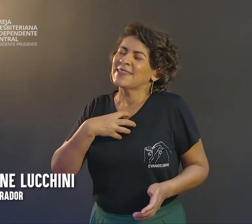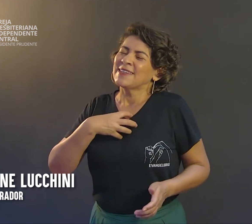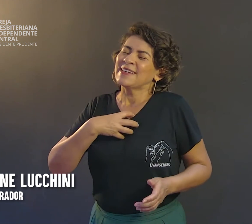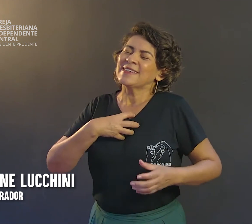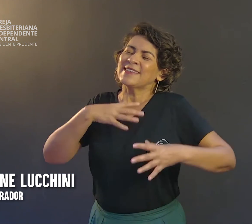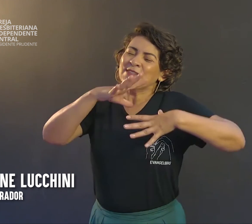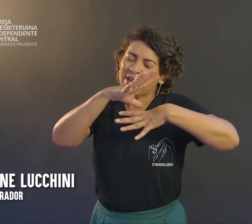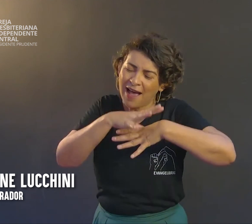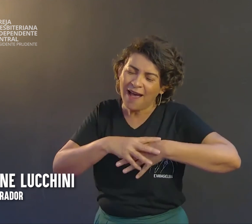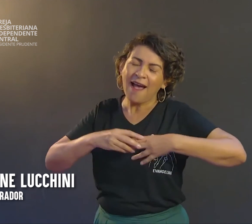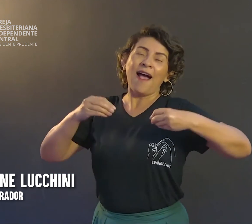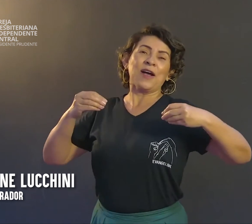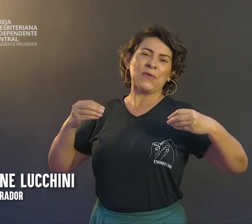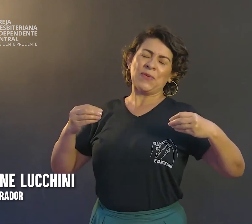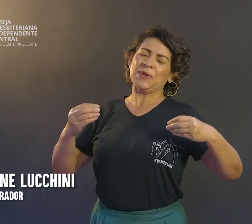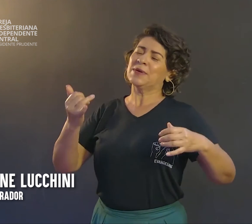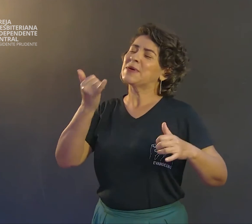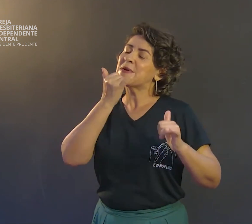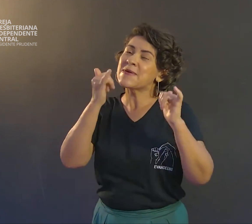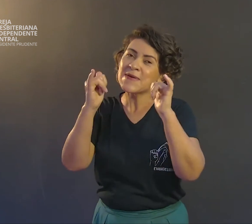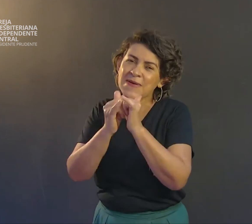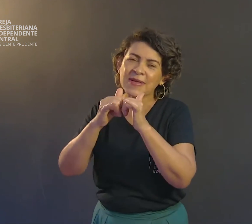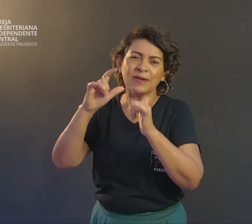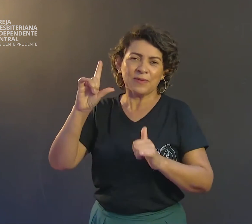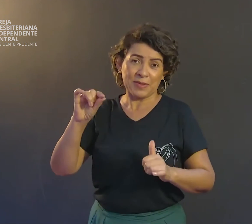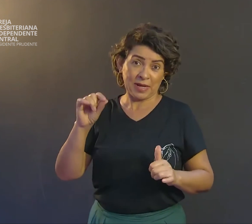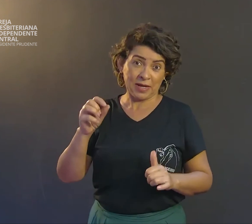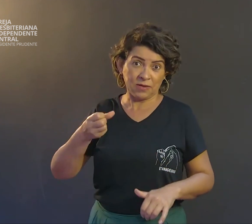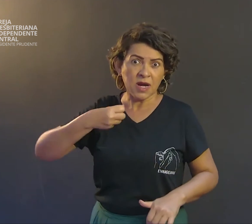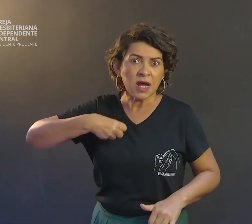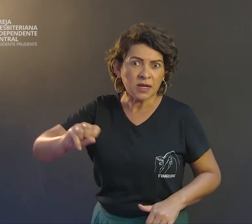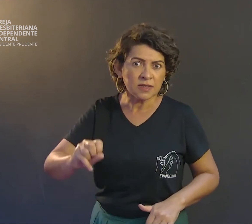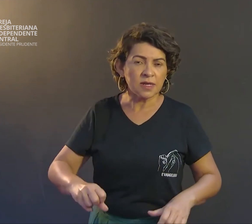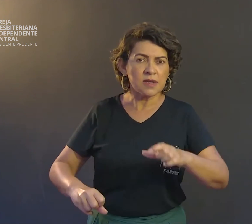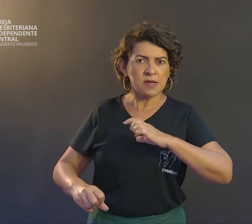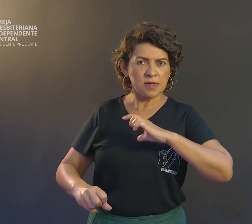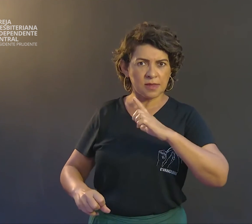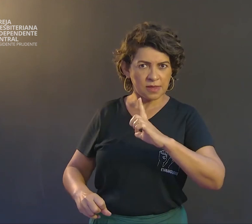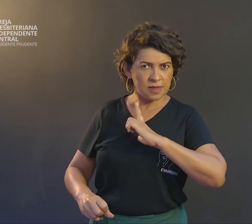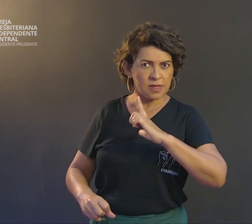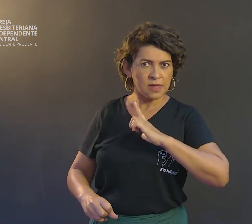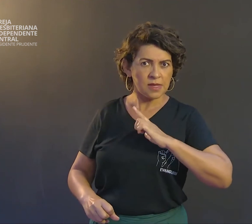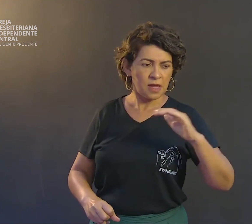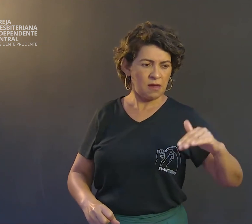trazer. E se há alguma autoridade demoníaca sobre a sua vida, ela será desfeita.